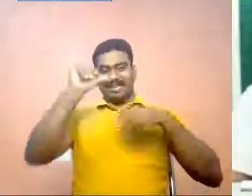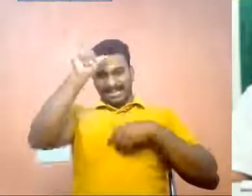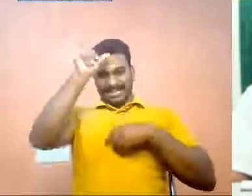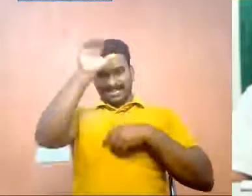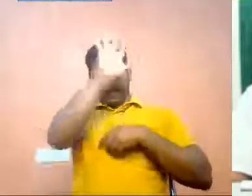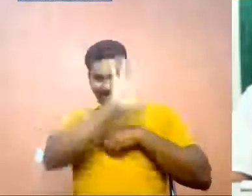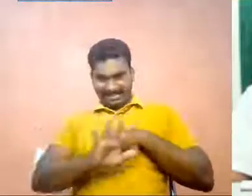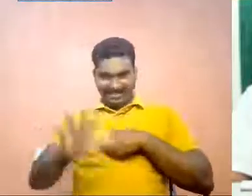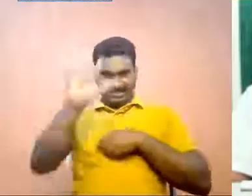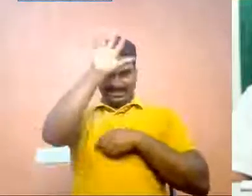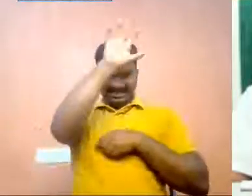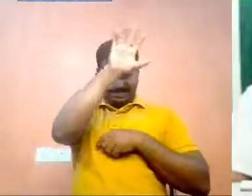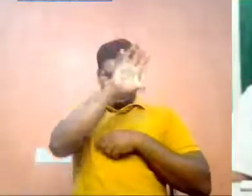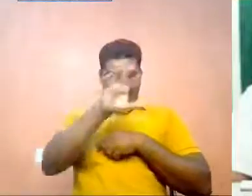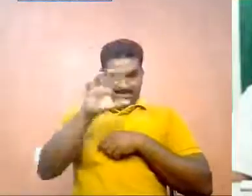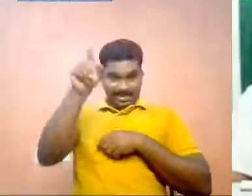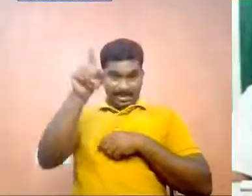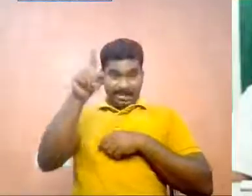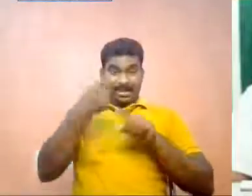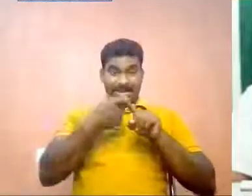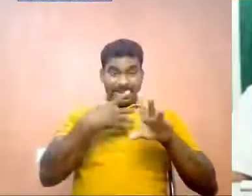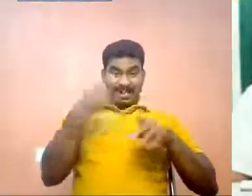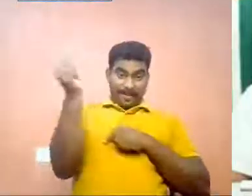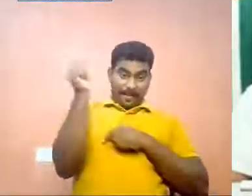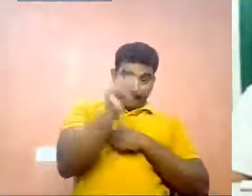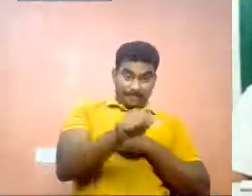4603 ക്യാമ്പുകൾ തുറന്നിട്ടുണ്ട്.